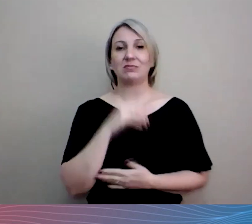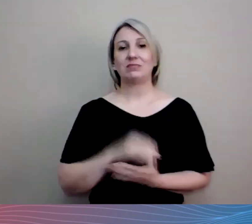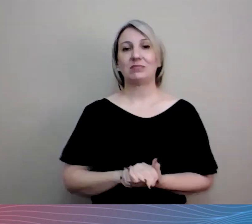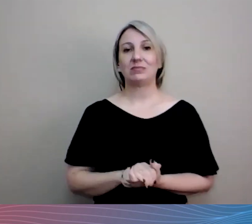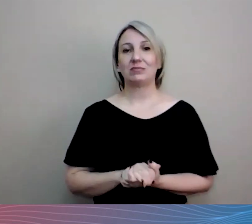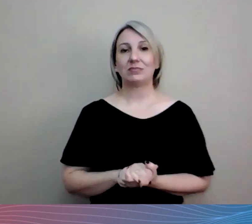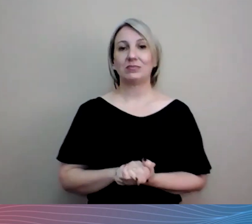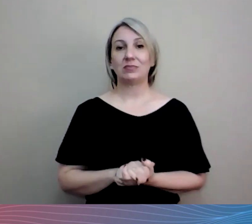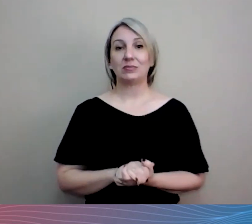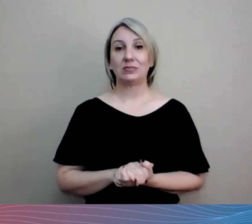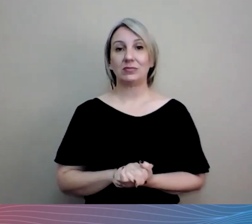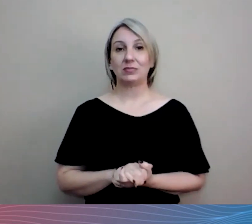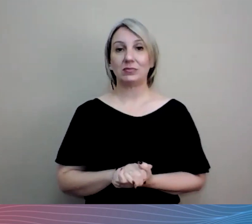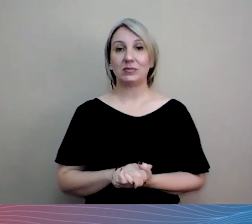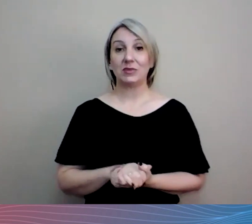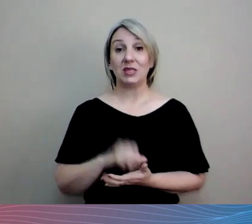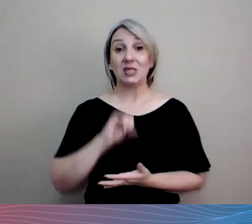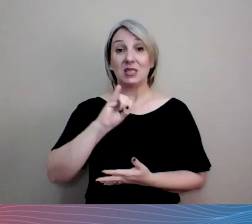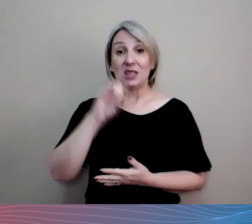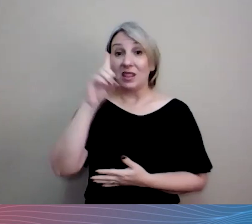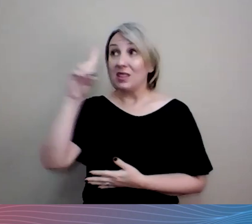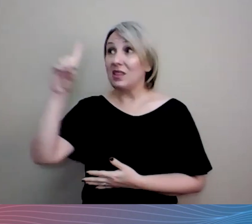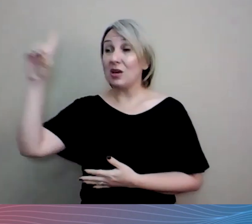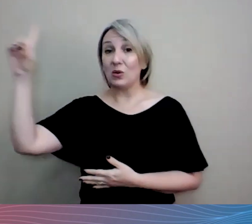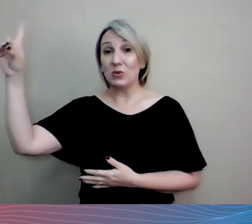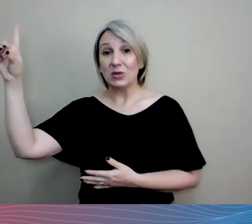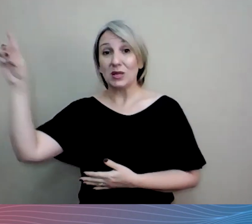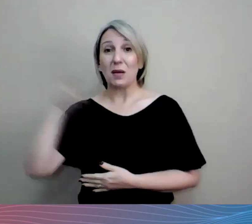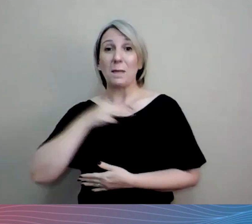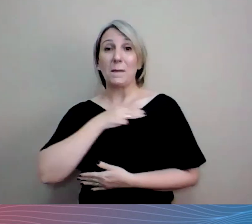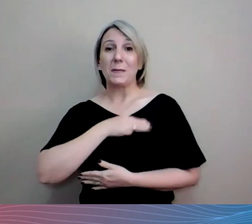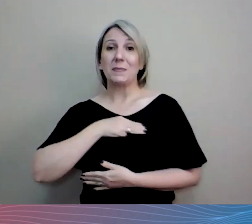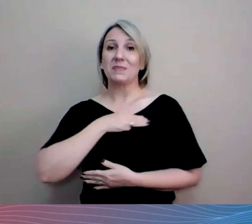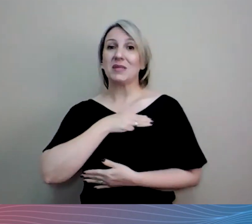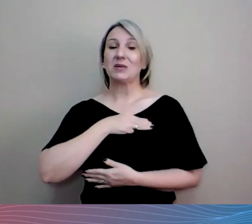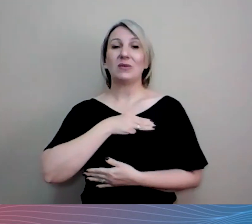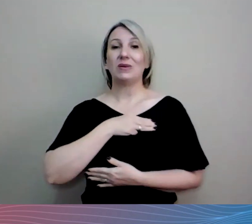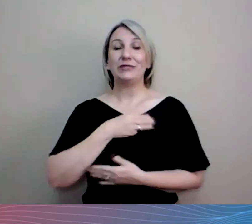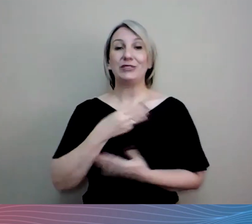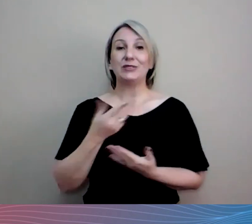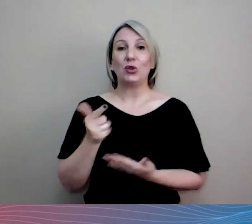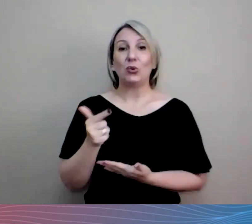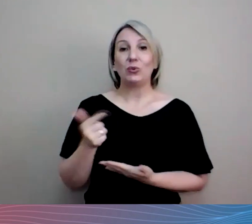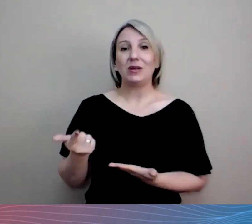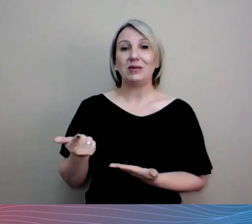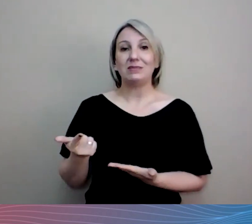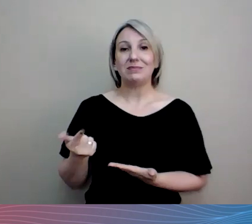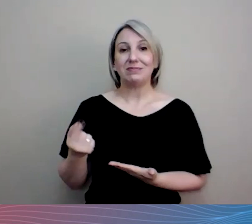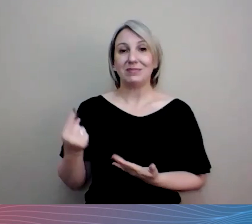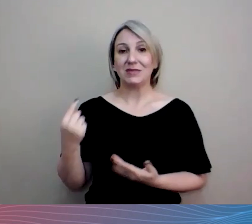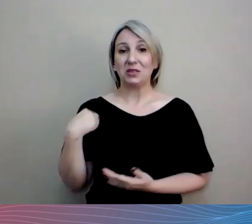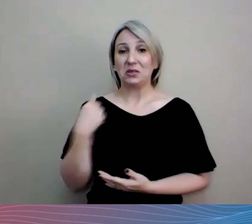Se Deus não tivesse misericórdia de nós, irmãos, nós éramos totalmente insignificantes.